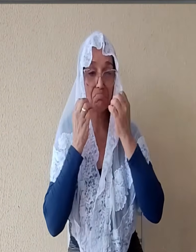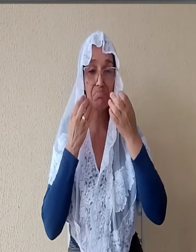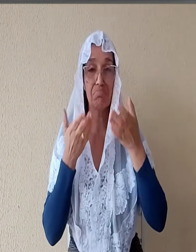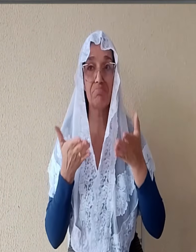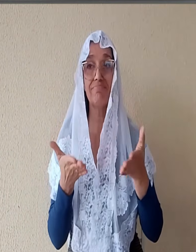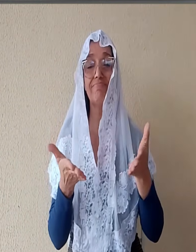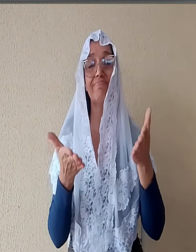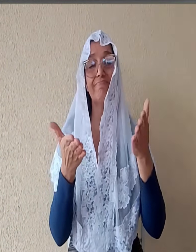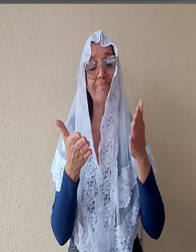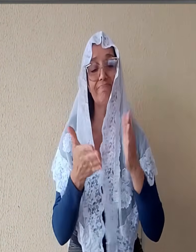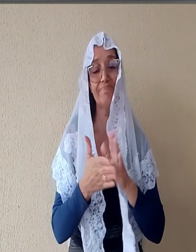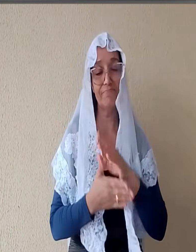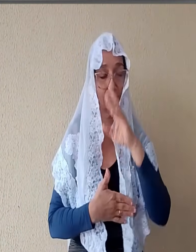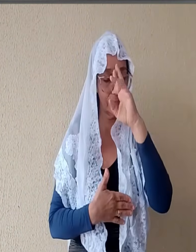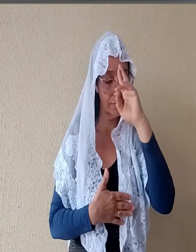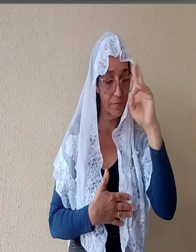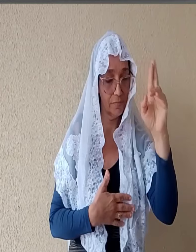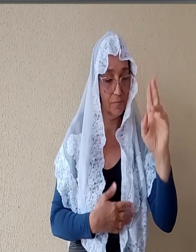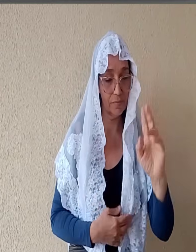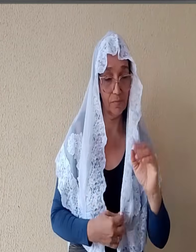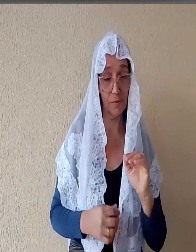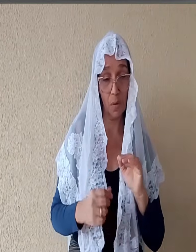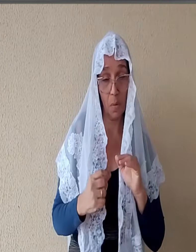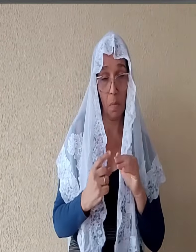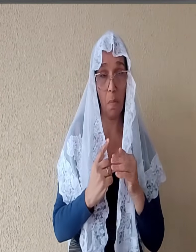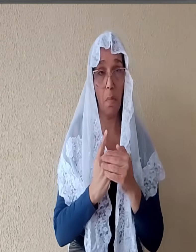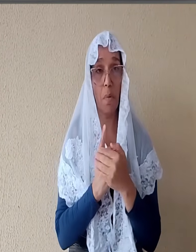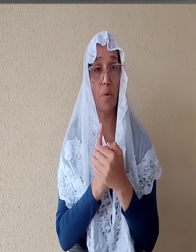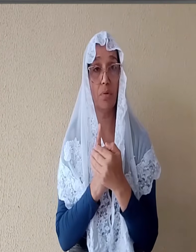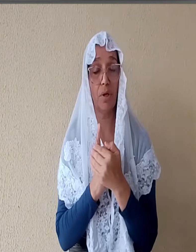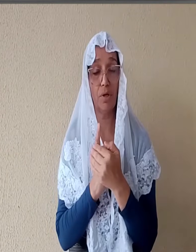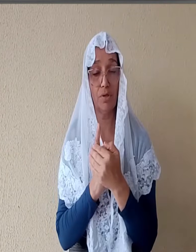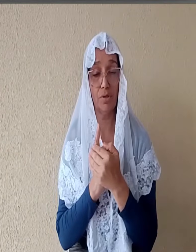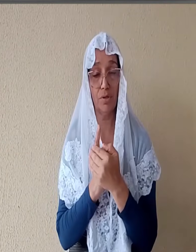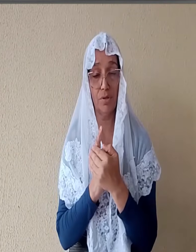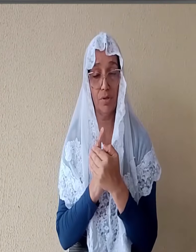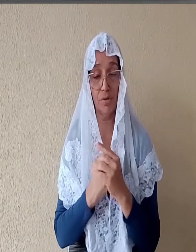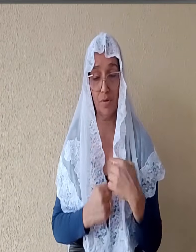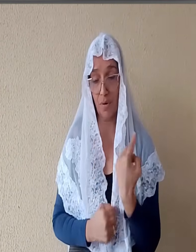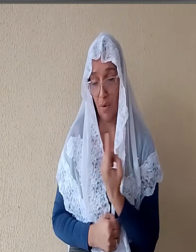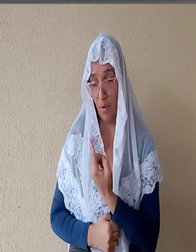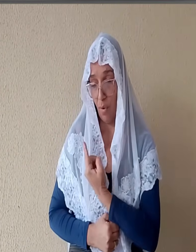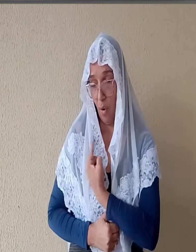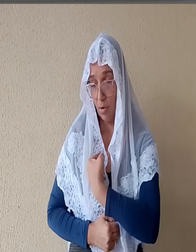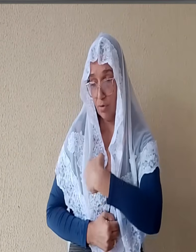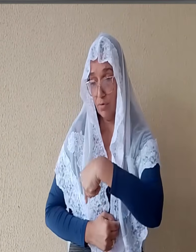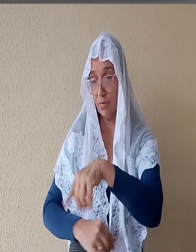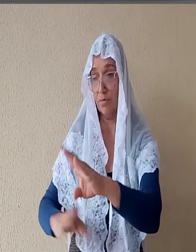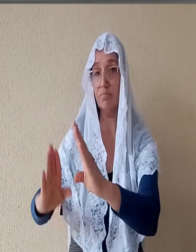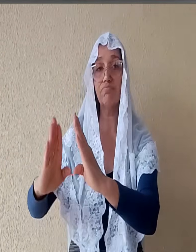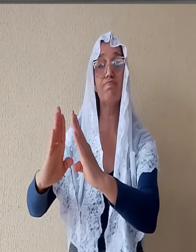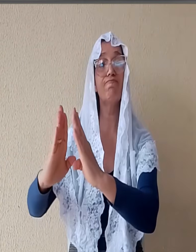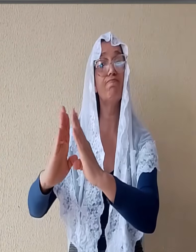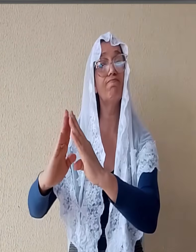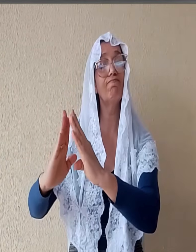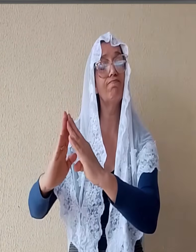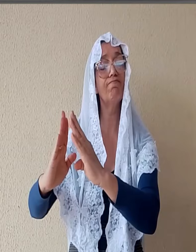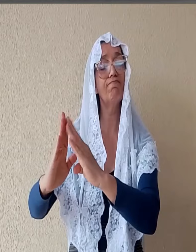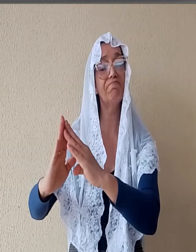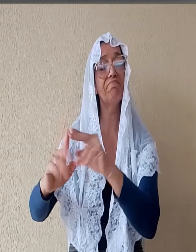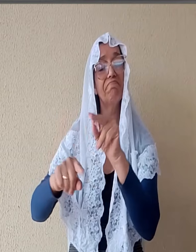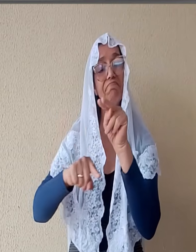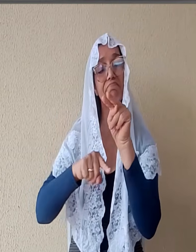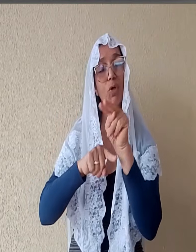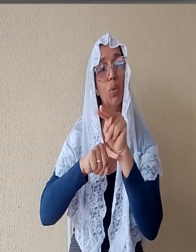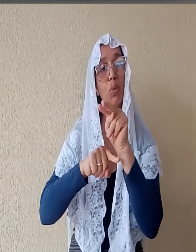Senhor amado, nos leve em paz, Senhor, assim como Tu nos trouxe, Senhor. Nós chegamos aqui debaixo de luta, de guerra,